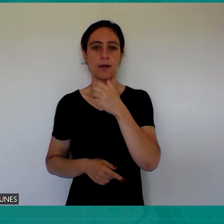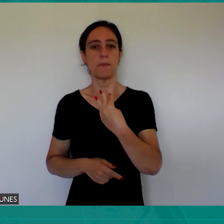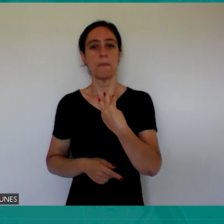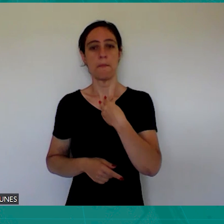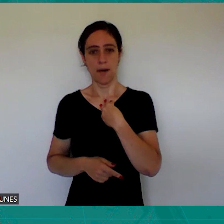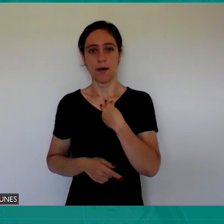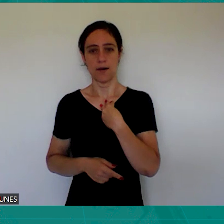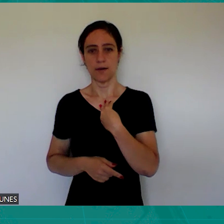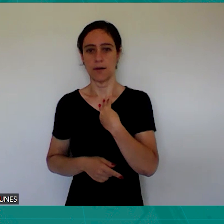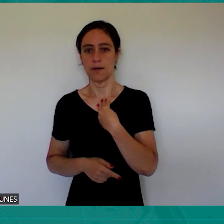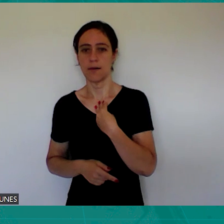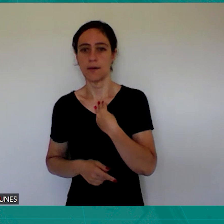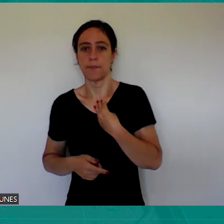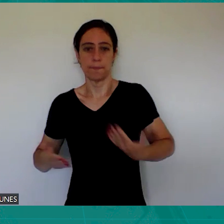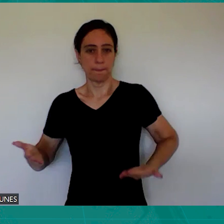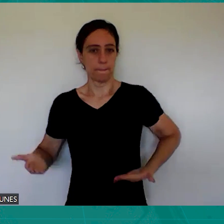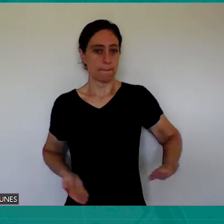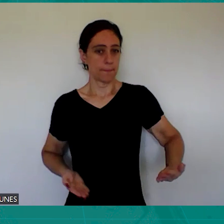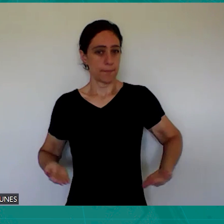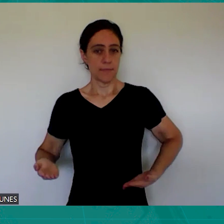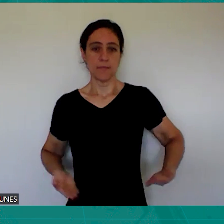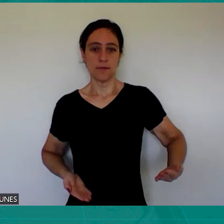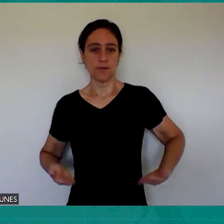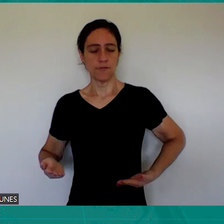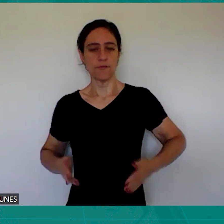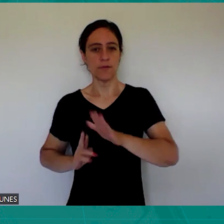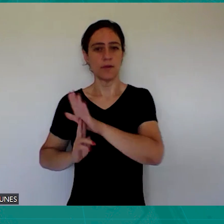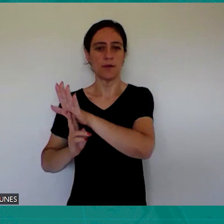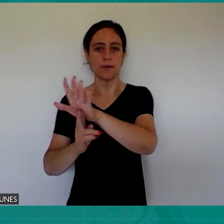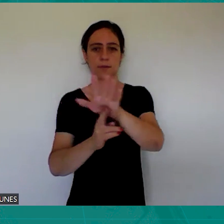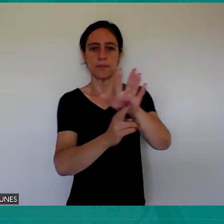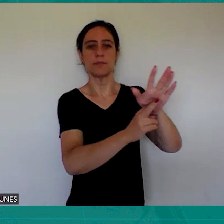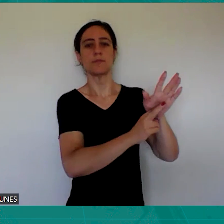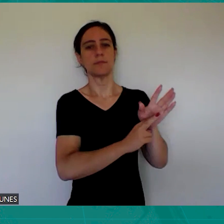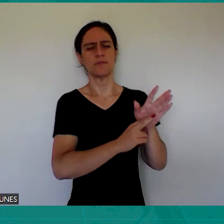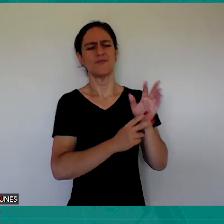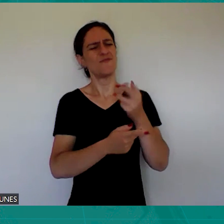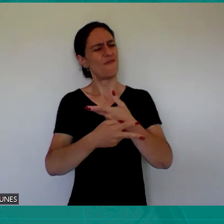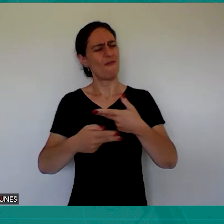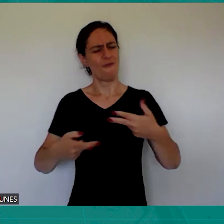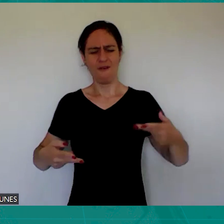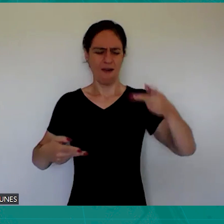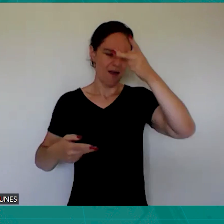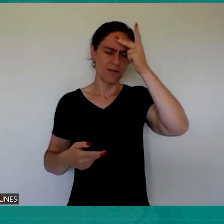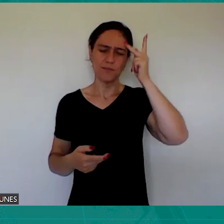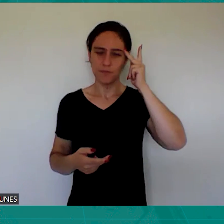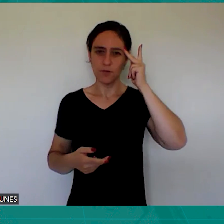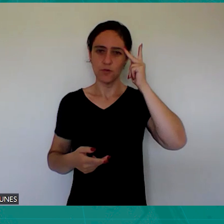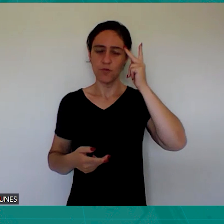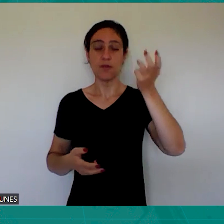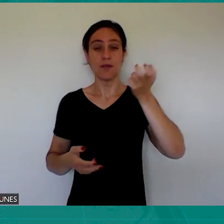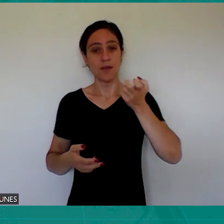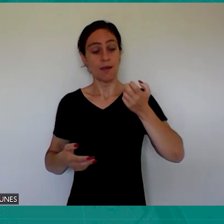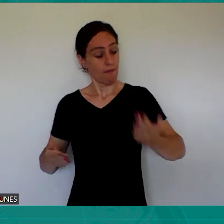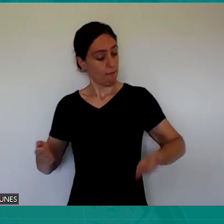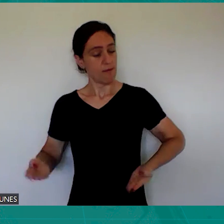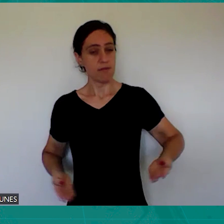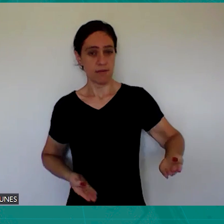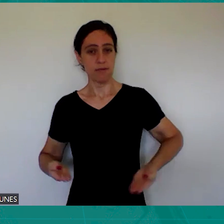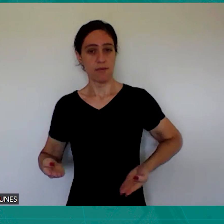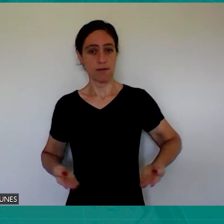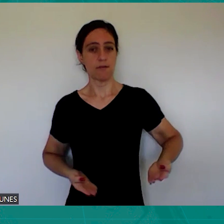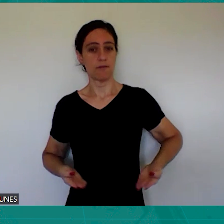representando, irmãos, os muitos irmãos e irmãs que estão aqui, irmãos, dispostos a servir o nosso Senhor, e